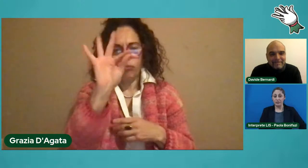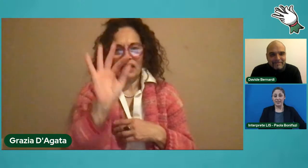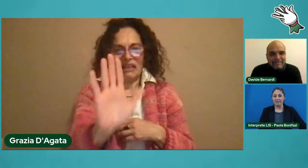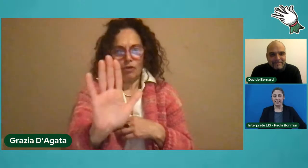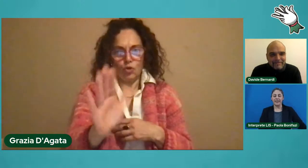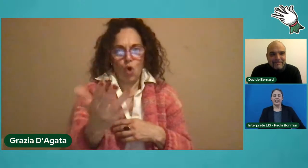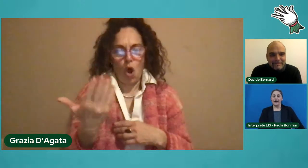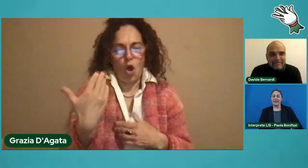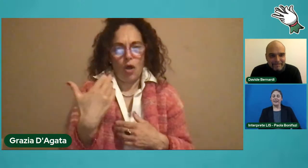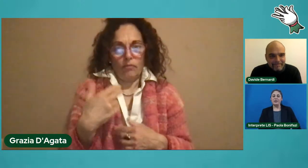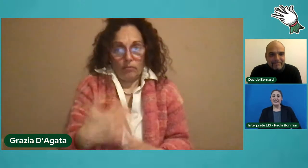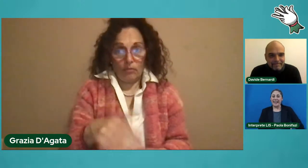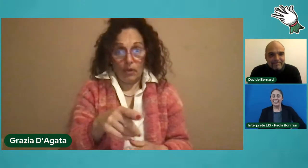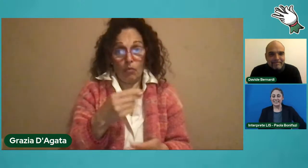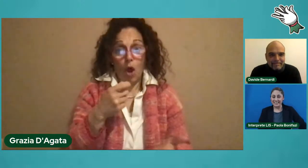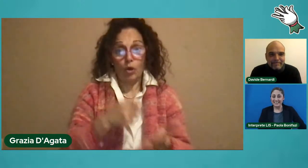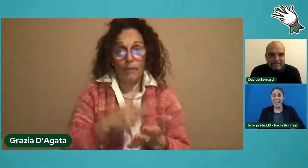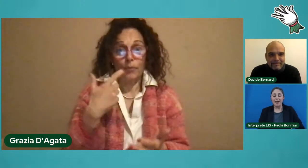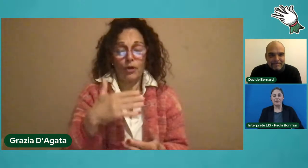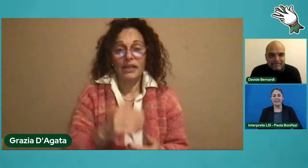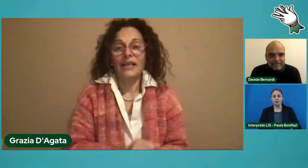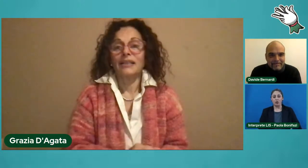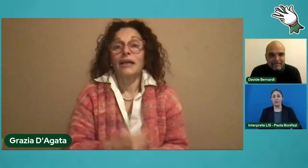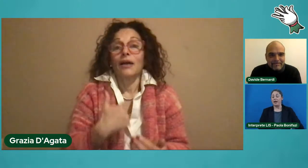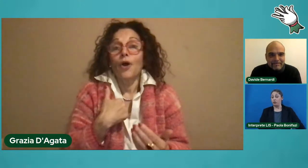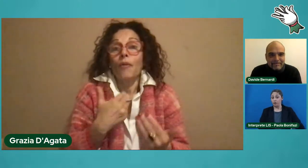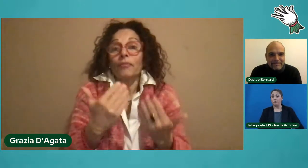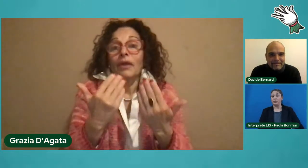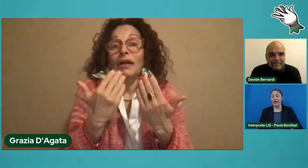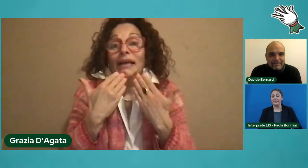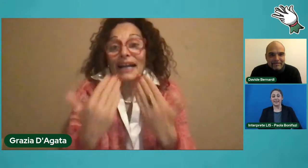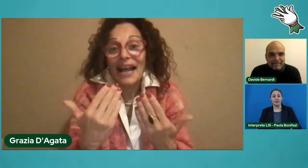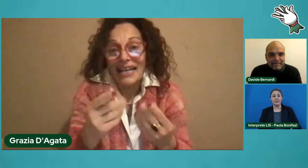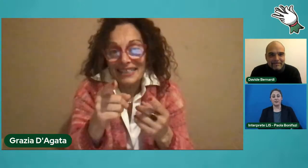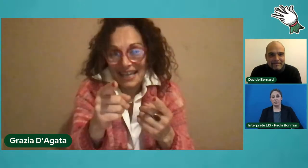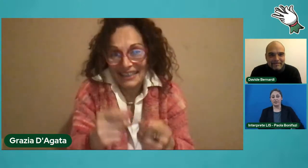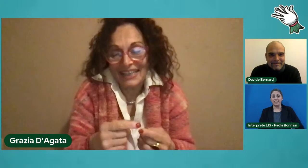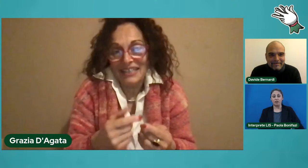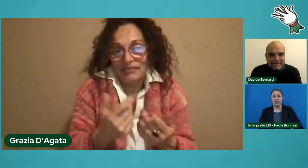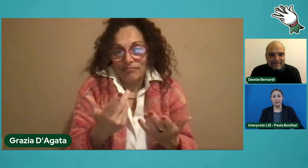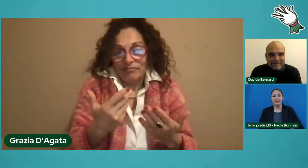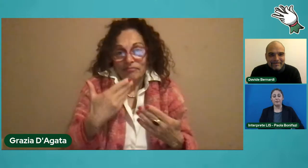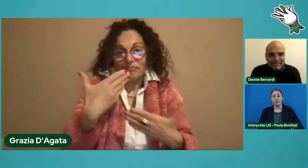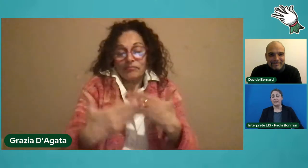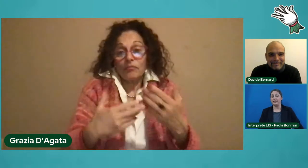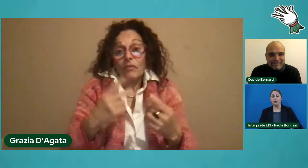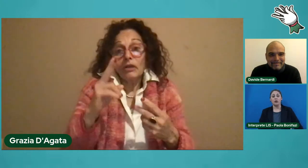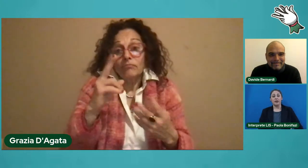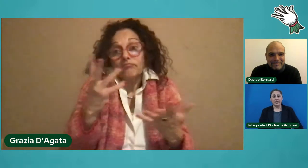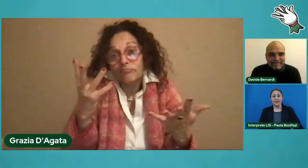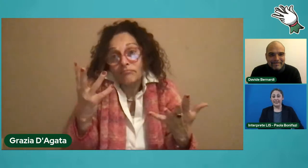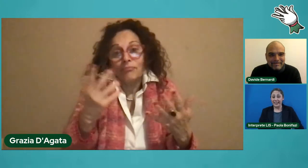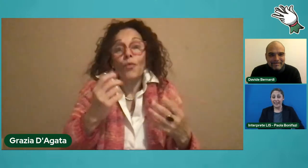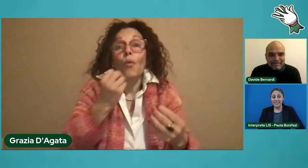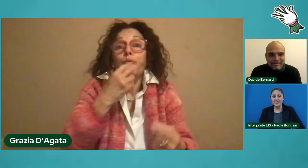all'autonomia, avere questi ragazzi insieme in autonomia è molto importante, credo che sia un obiettivo veramente importante. Io ringrazio,